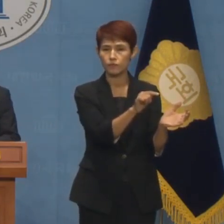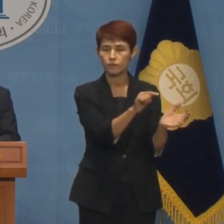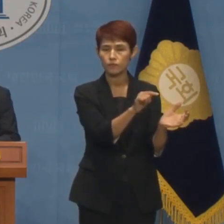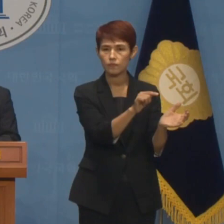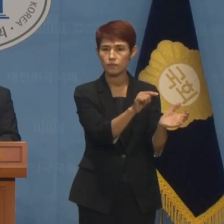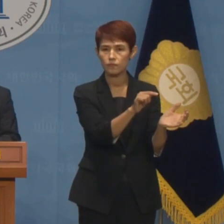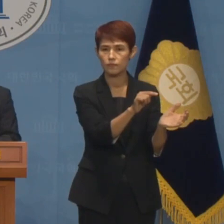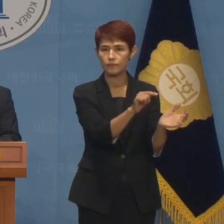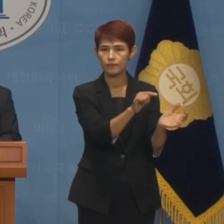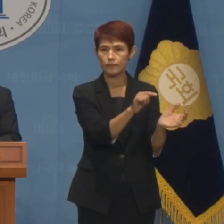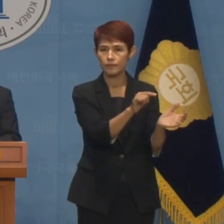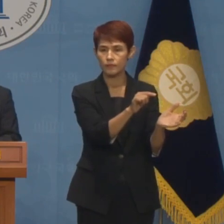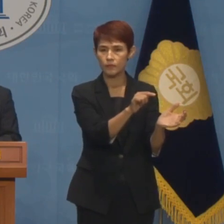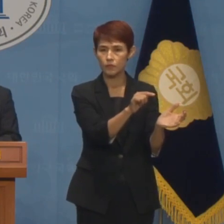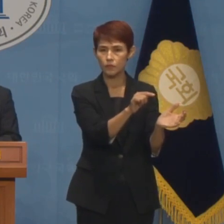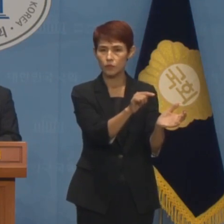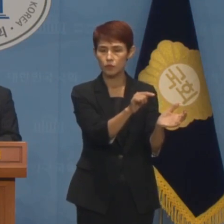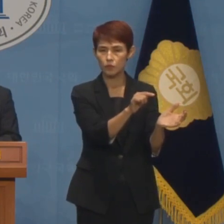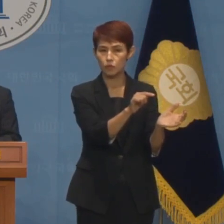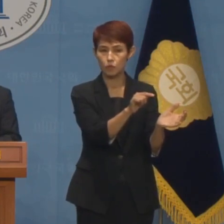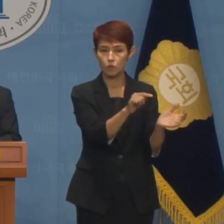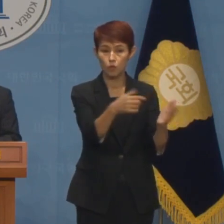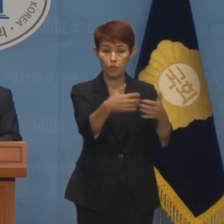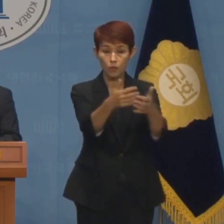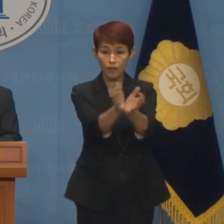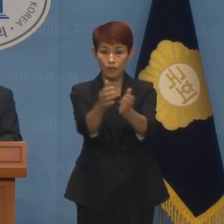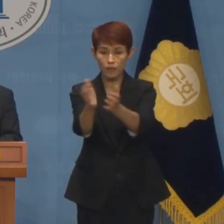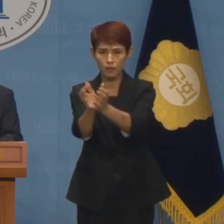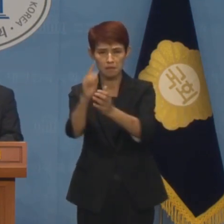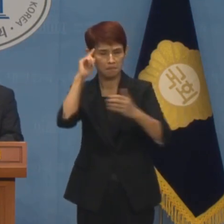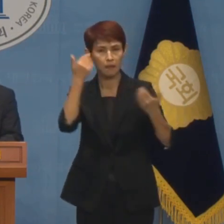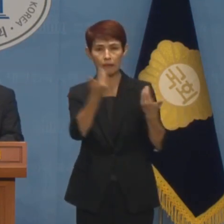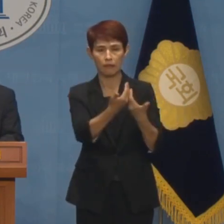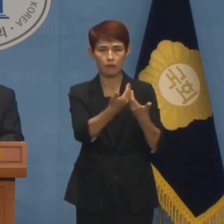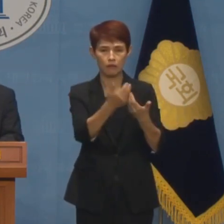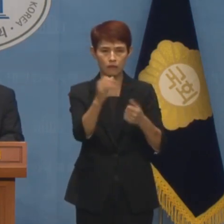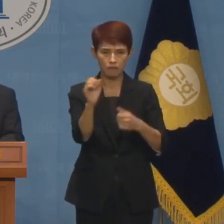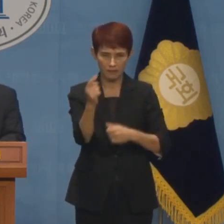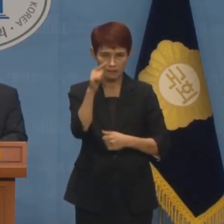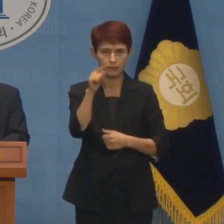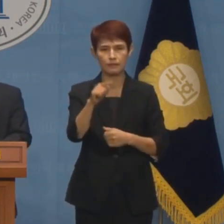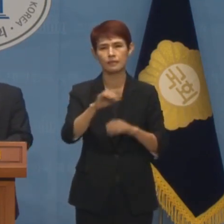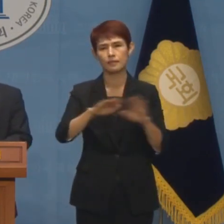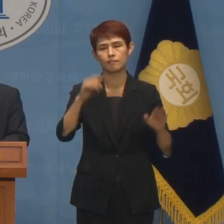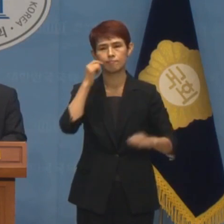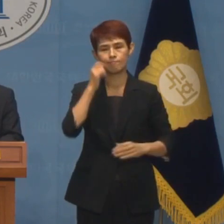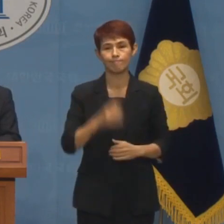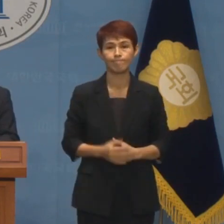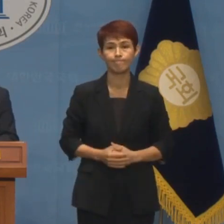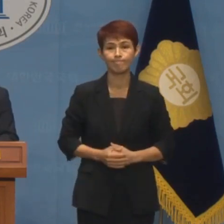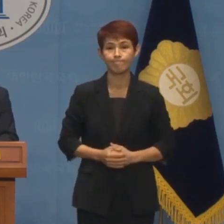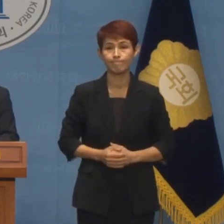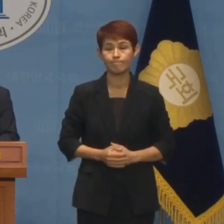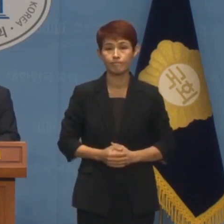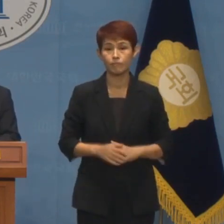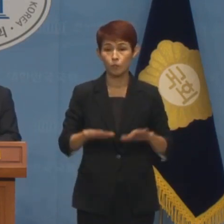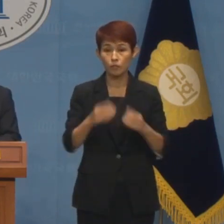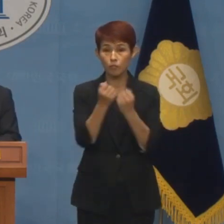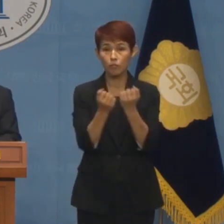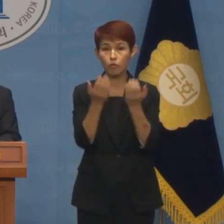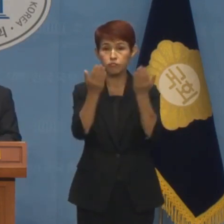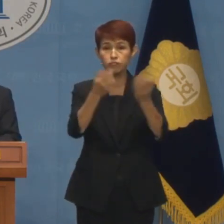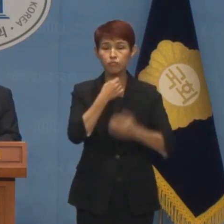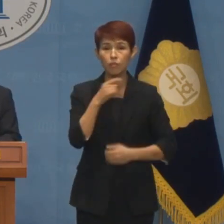이제 관계 기관에서 반대해가지고 처리가 안 됐던 건이고요. 지금 제가 말씀드리려고 하는 것은 지금